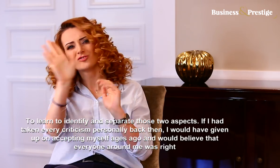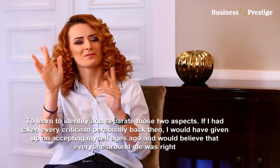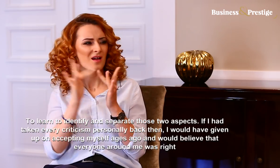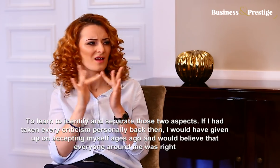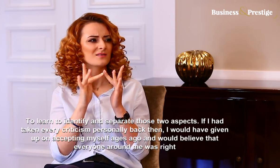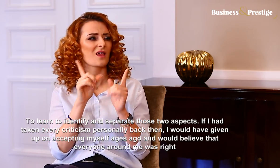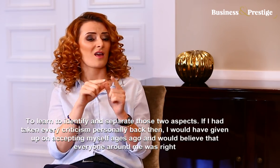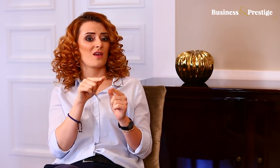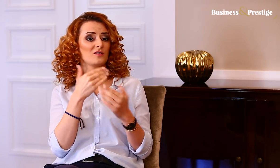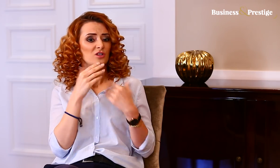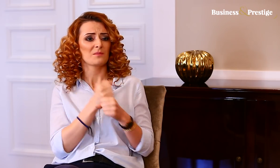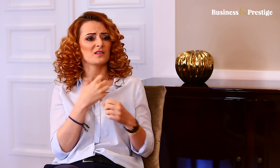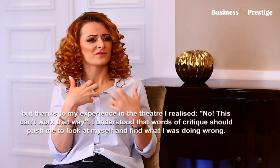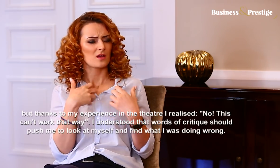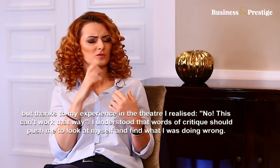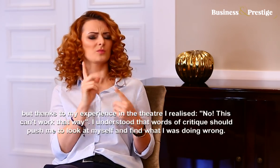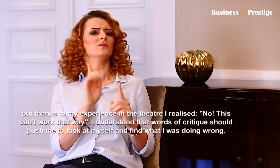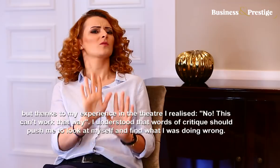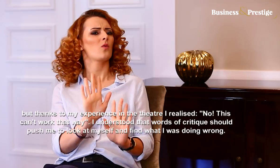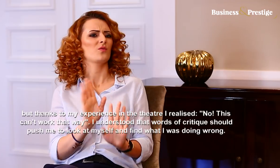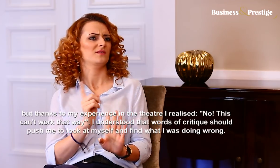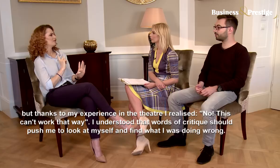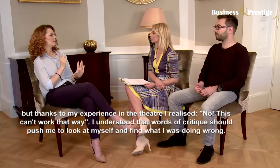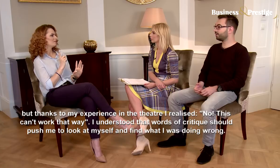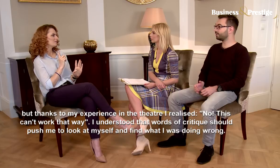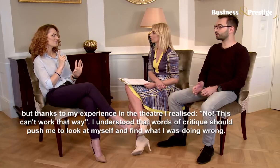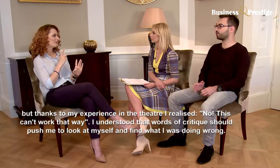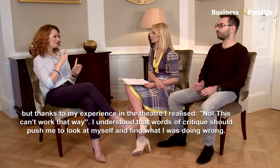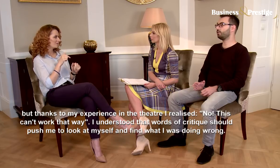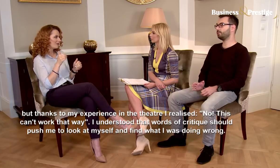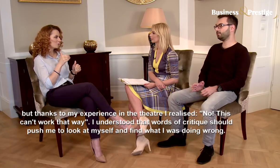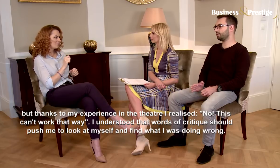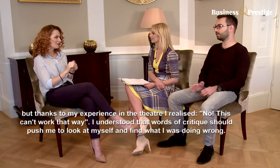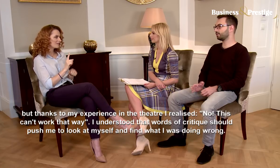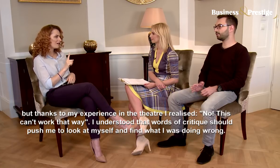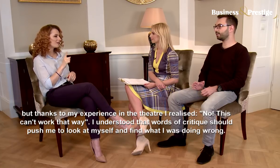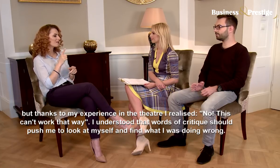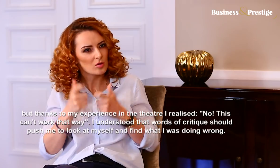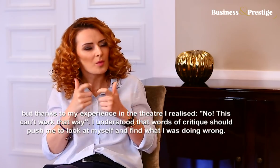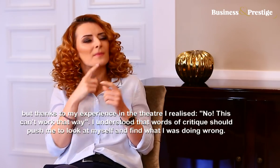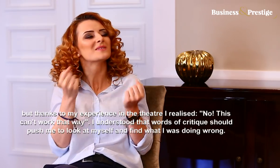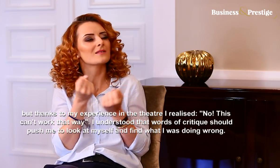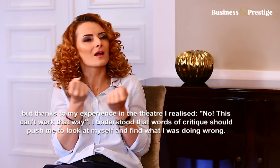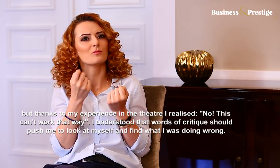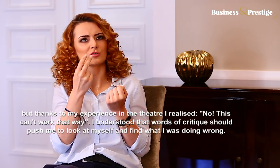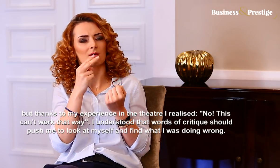akceptowała siebie, uważałabym, że każdy ma rację, ale dzięki tej pracy w teatrze nauczyłem się, że nie, tak nie może